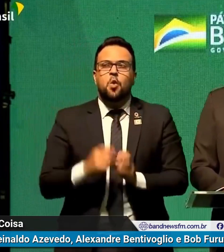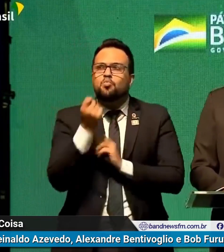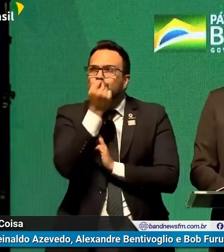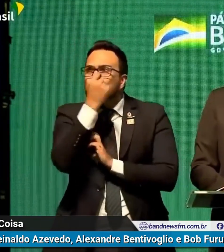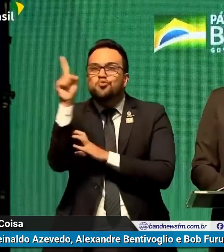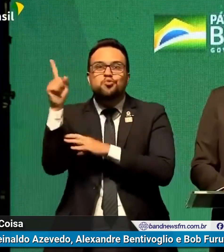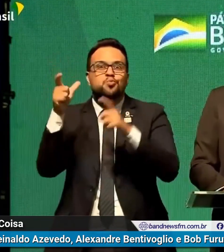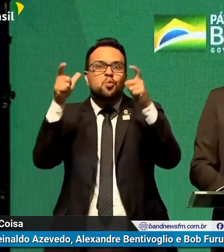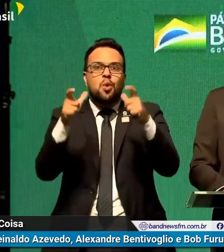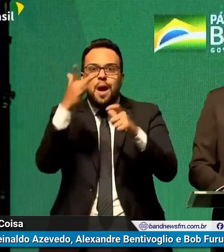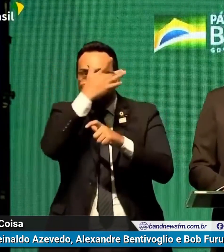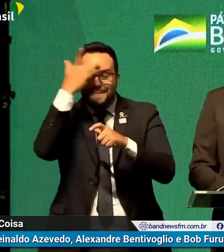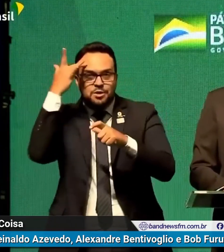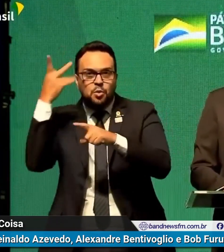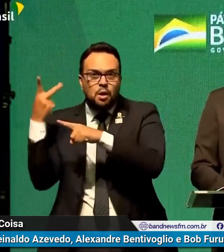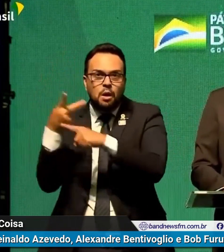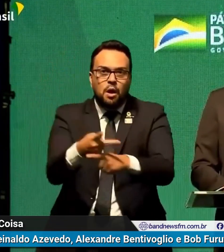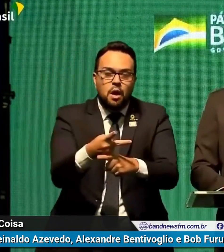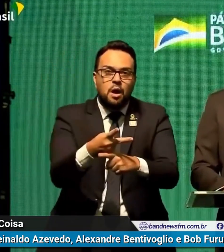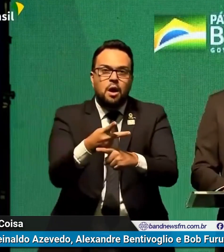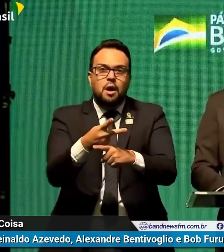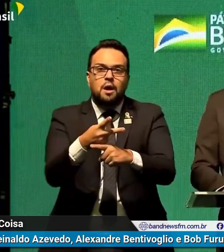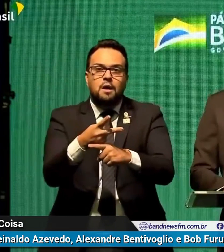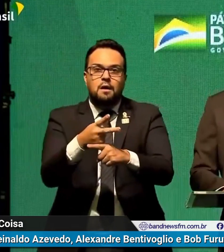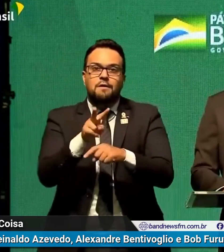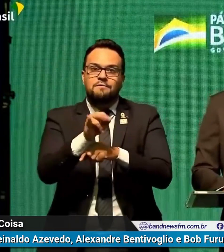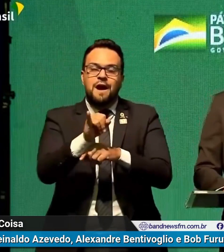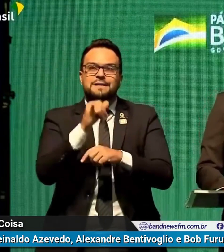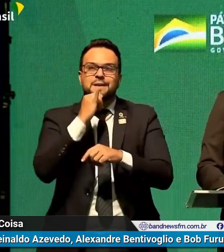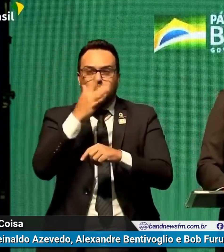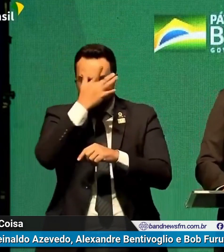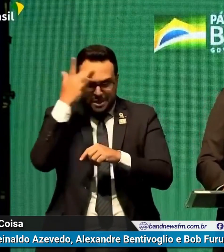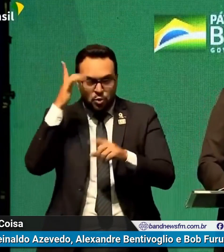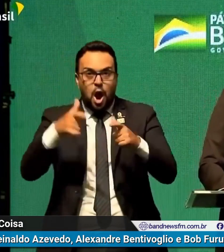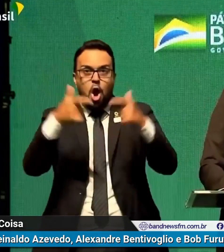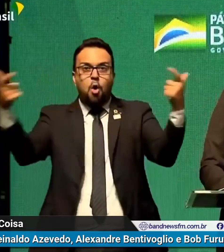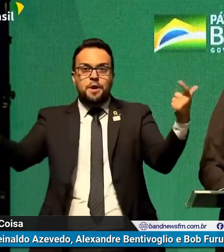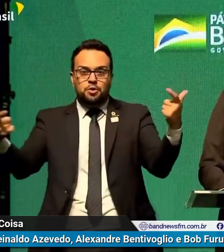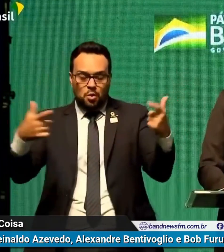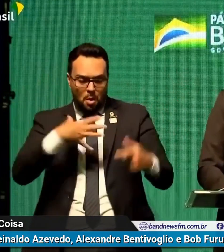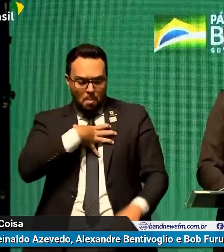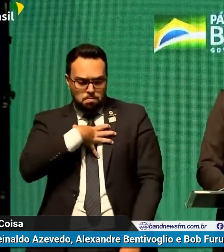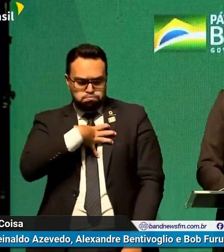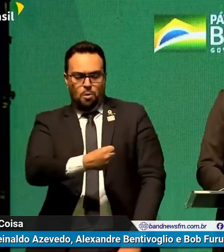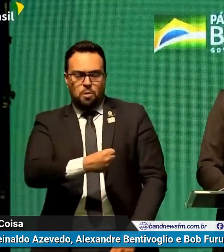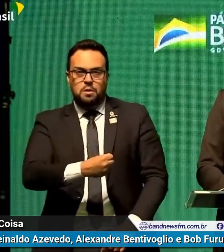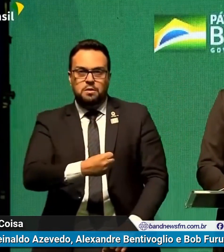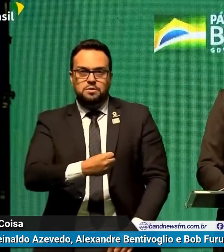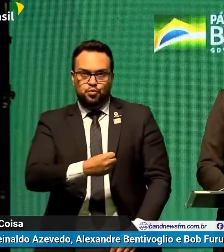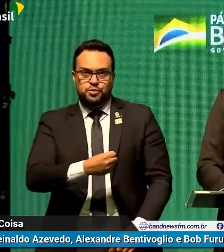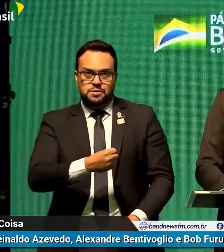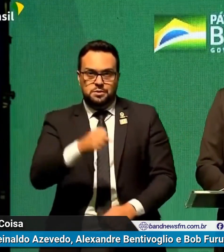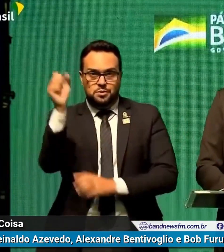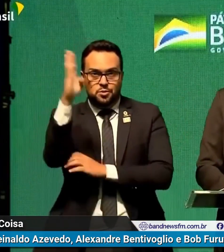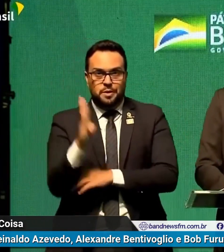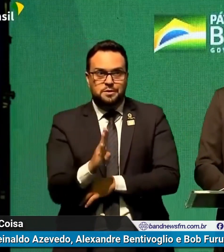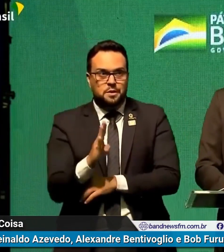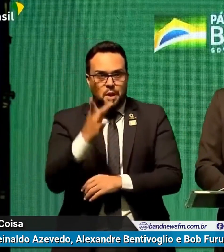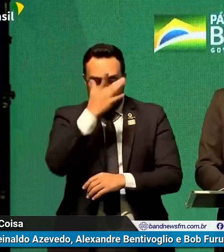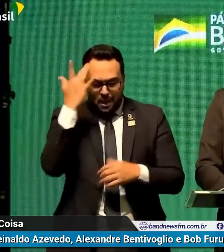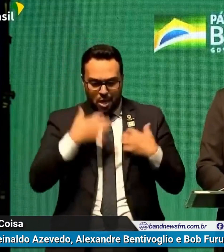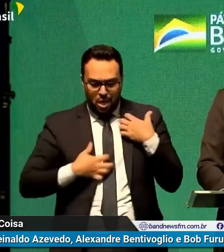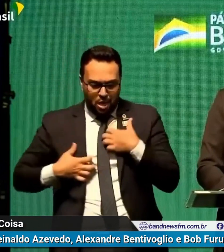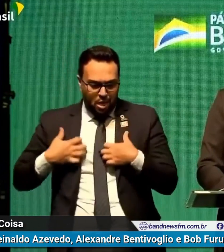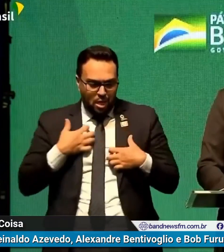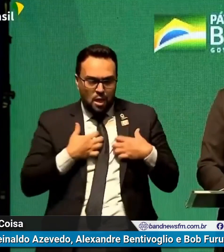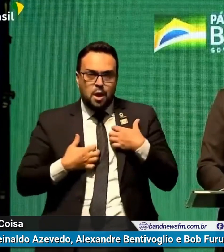alguém procura antes de praticar um suicídio, que aumentou em muito no Brasil? São as igrejas. Quem não é cristão, que